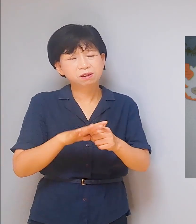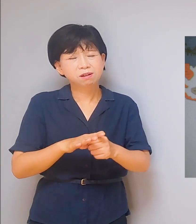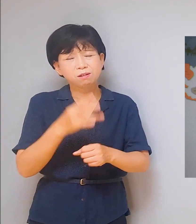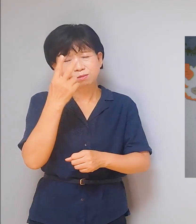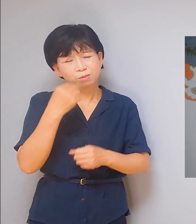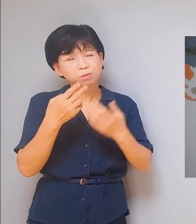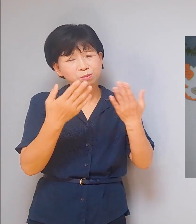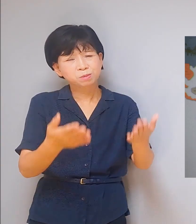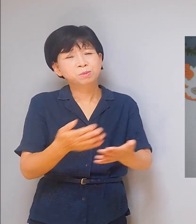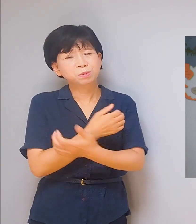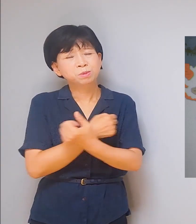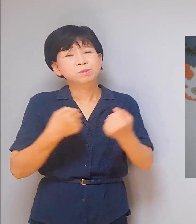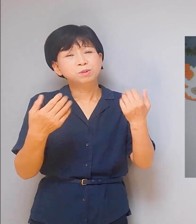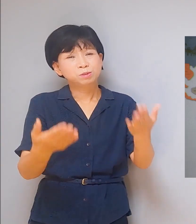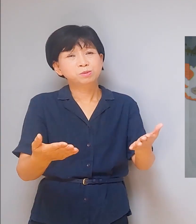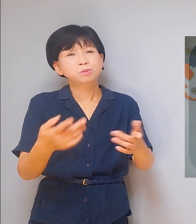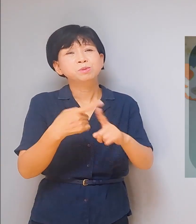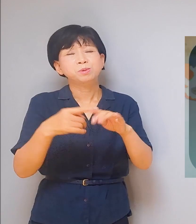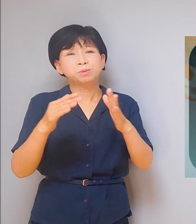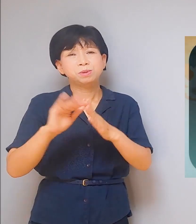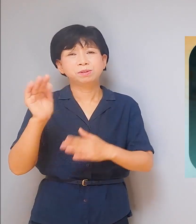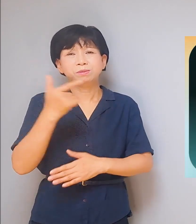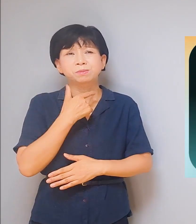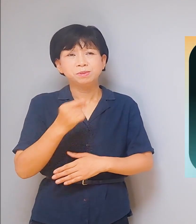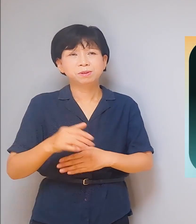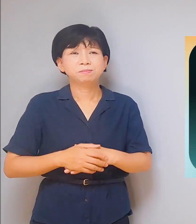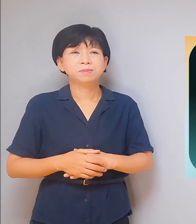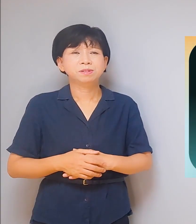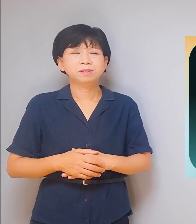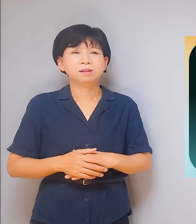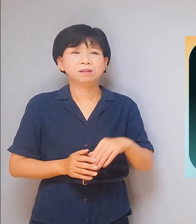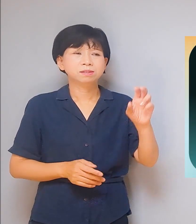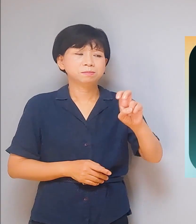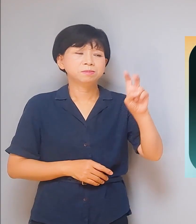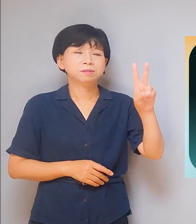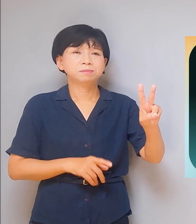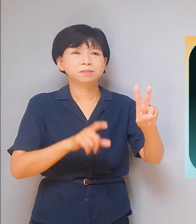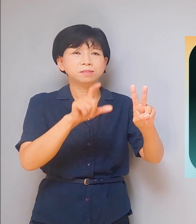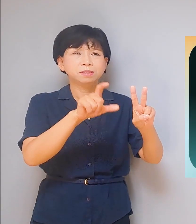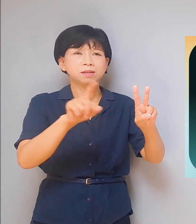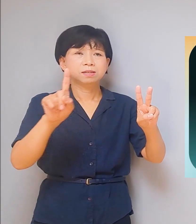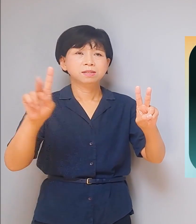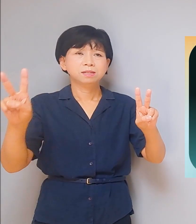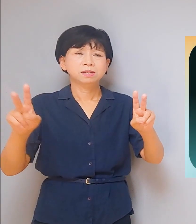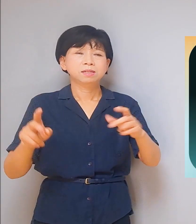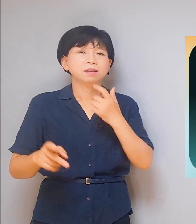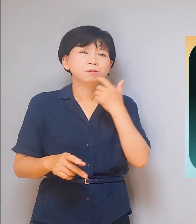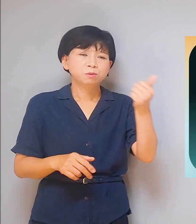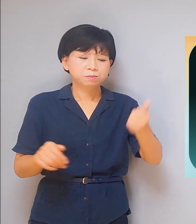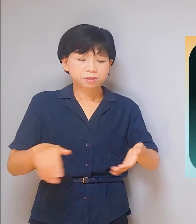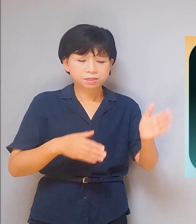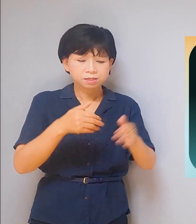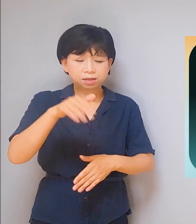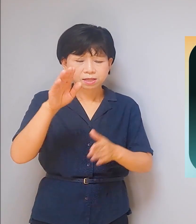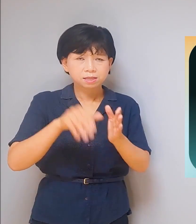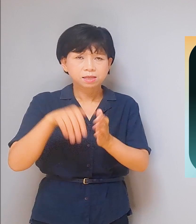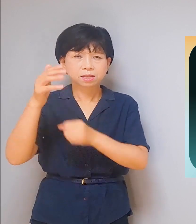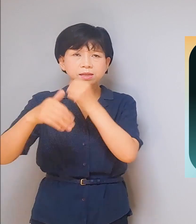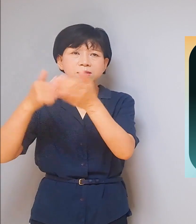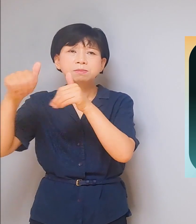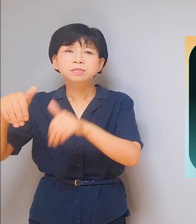되기를 축원합니다. 1절 2절 한 번만 더 읽어볼까요? 야곱이 길을 가는데, 그의 길을 가는데 하나님의 사자들이